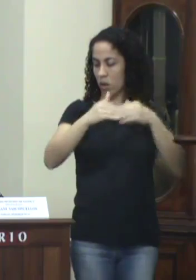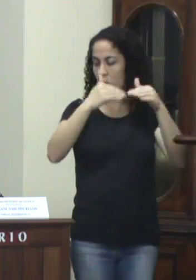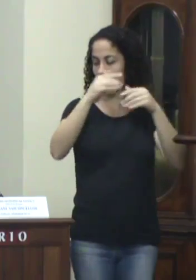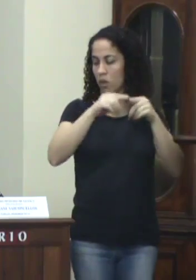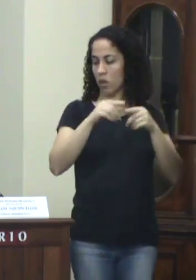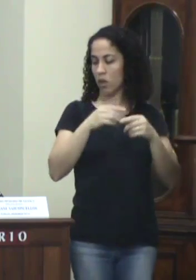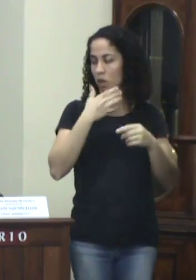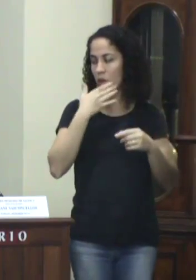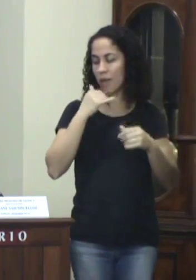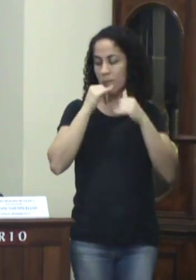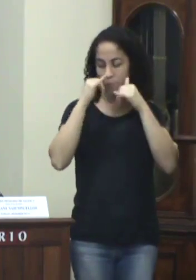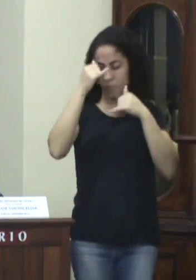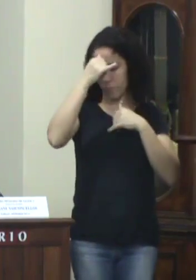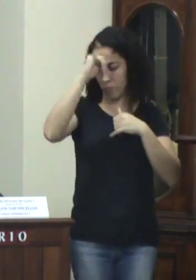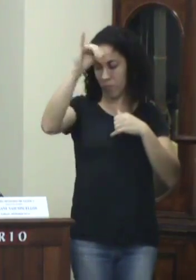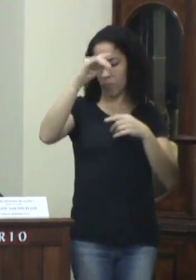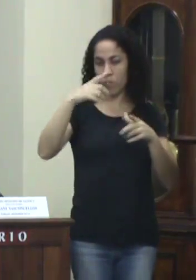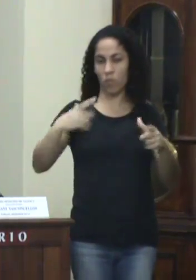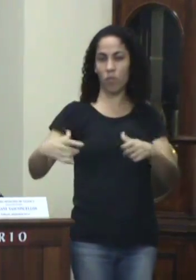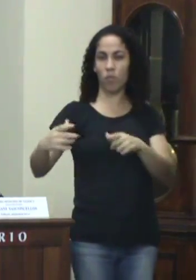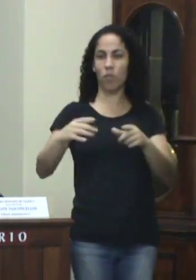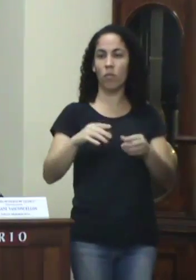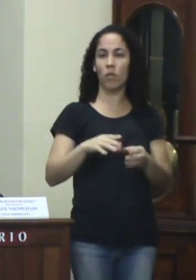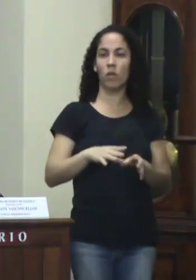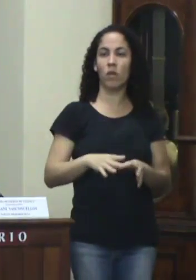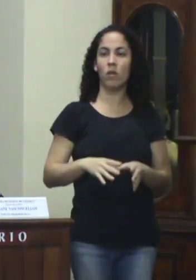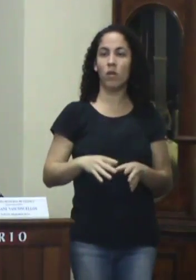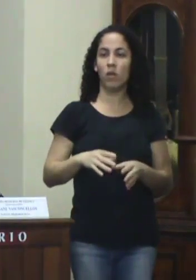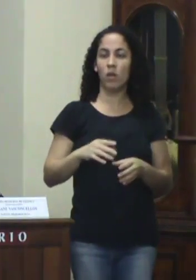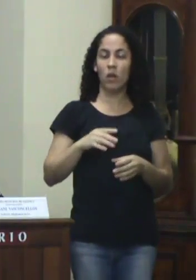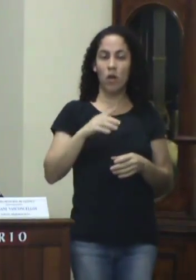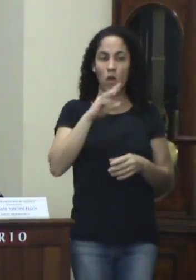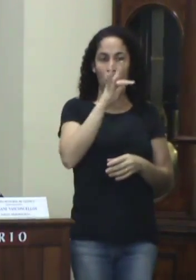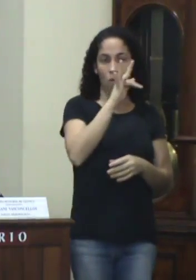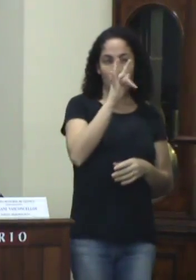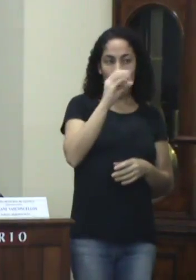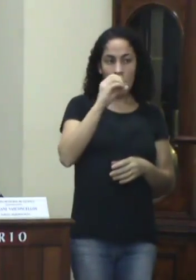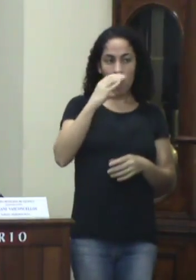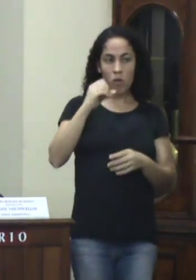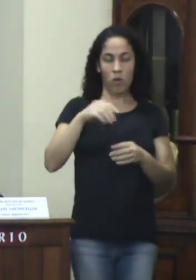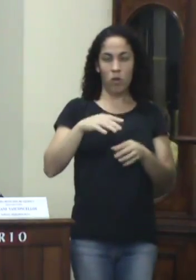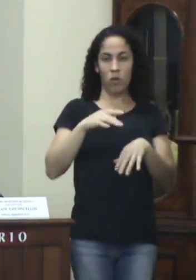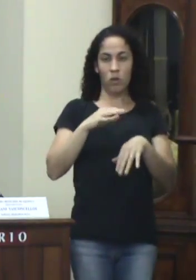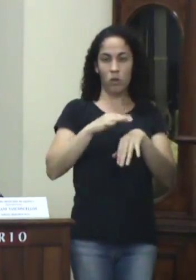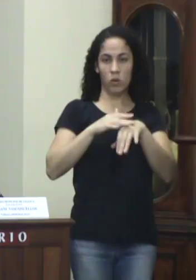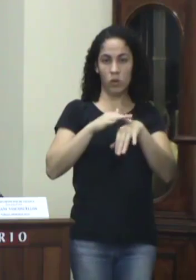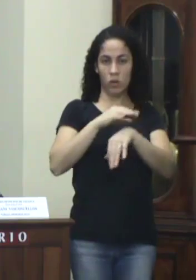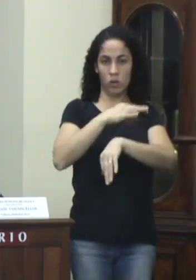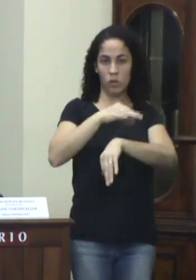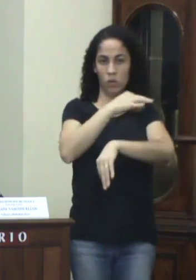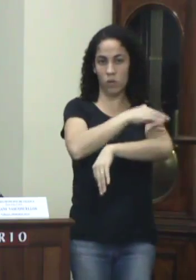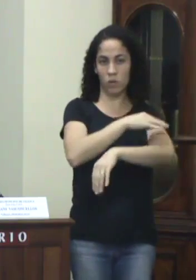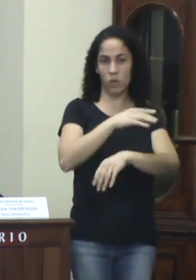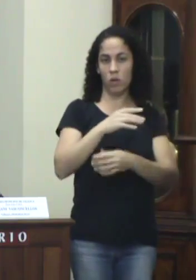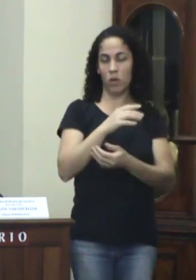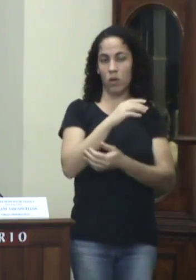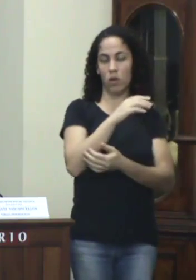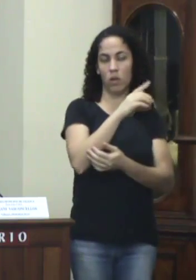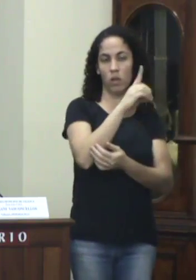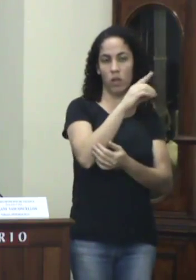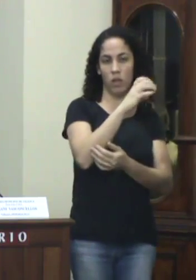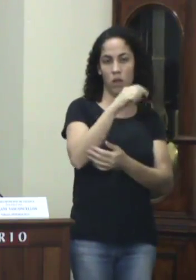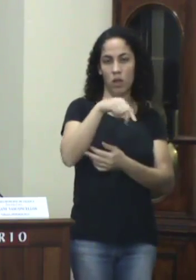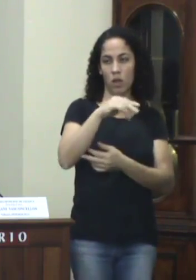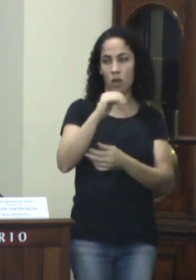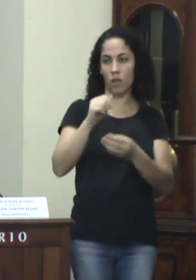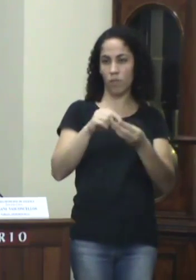necessários para evitar que o local se torne um macro foco de proliferação da EGD, motivo transmissor das